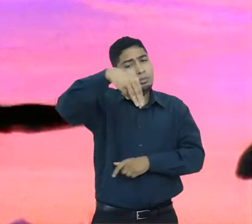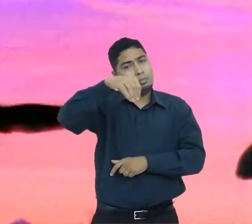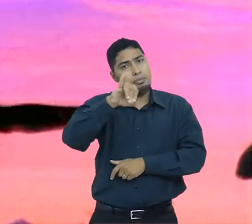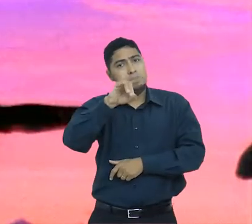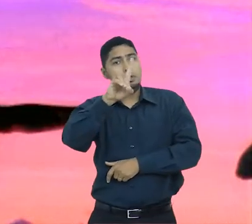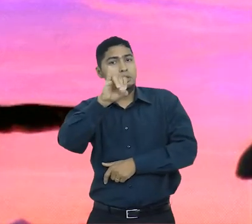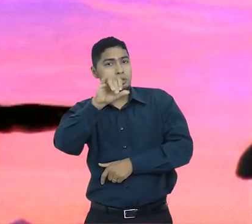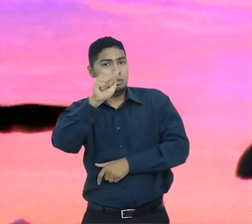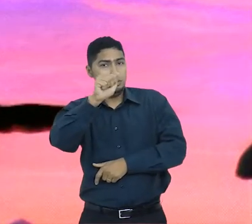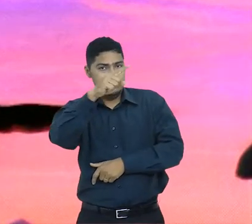chamado Midian.